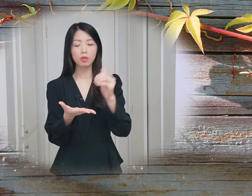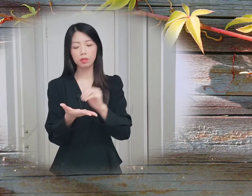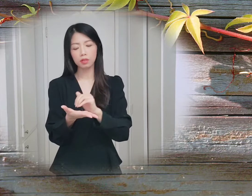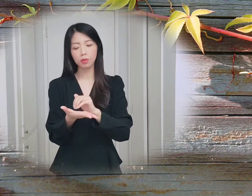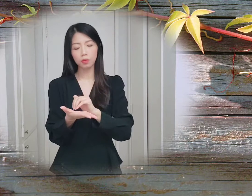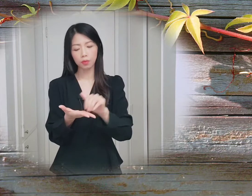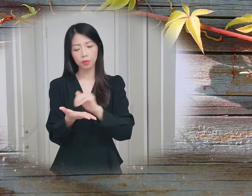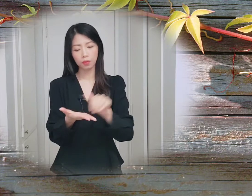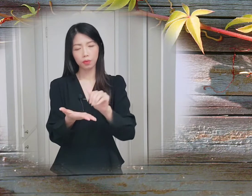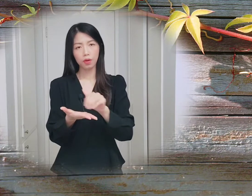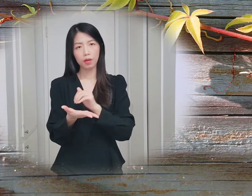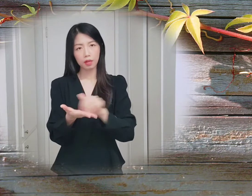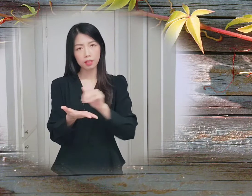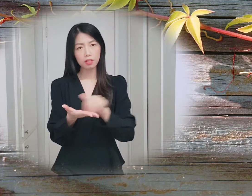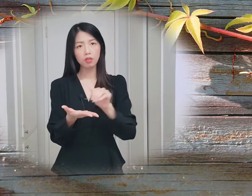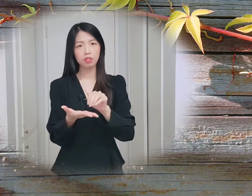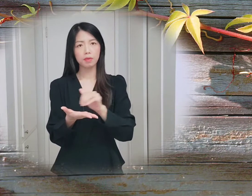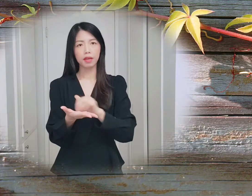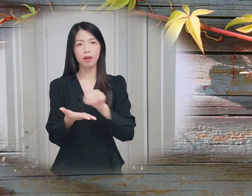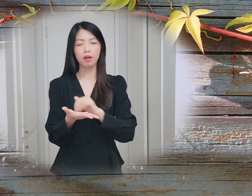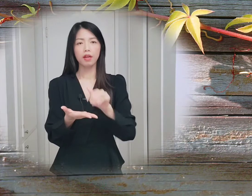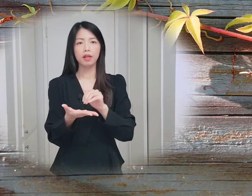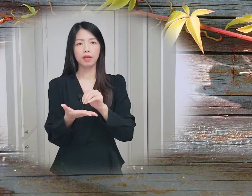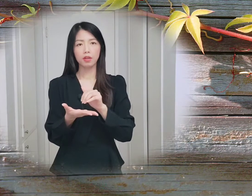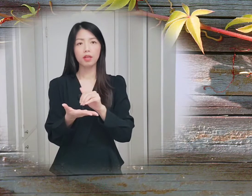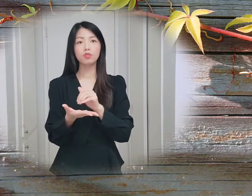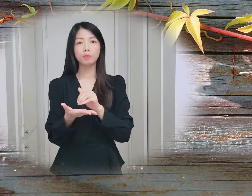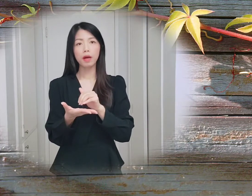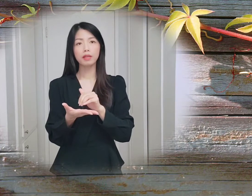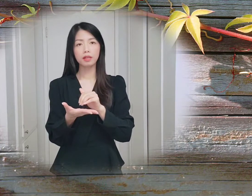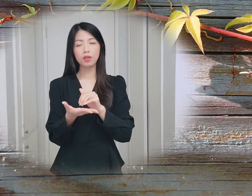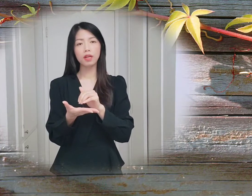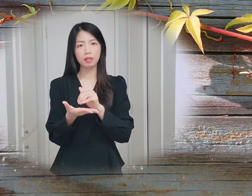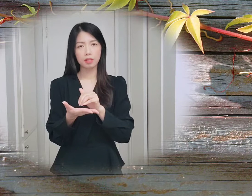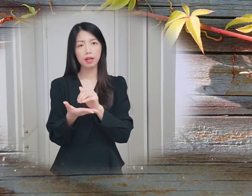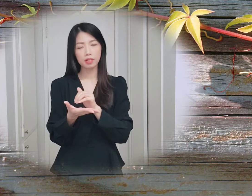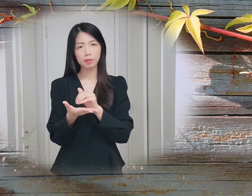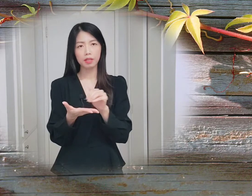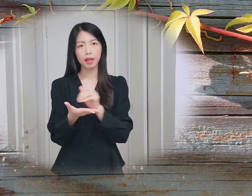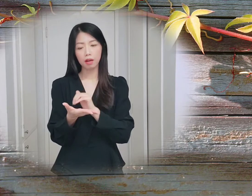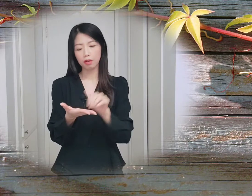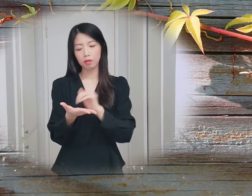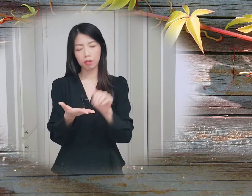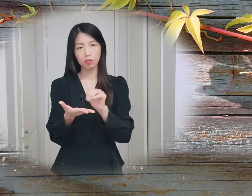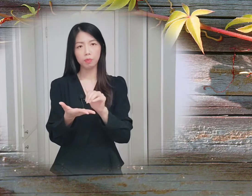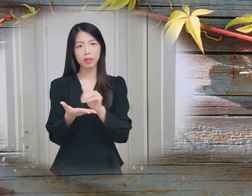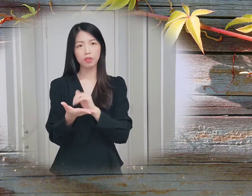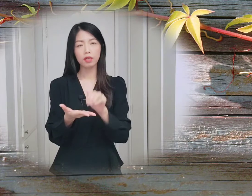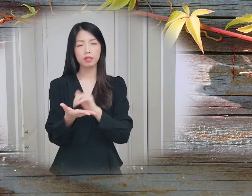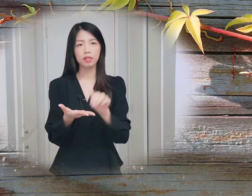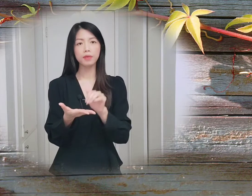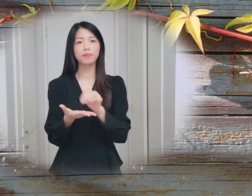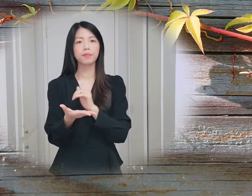이 손끝으로 이렇게 스쳐주시면 돼요. 예전에 주판을 튕기듯이 생각하시면 되는데요. 이렇게